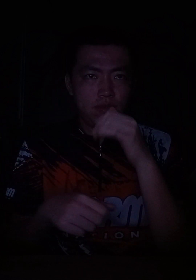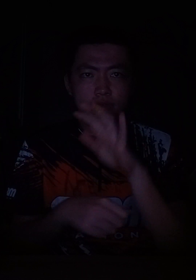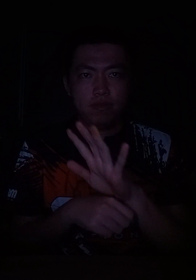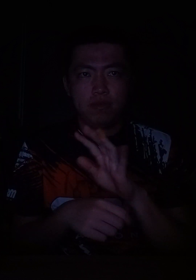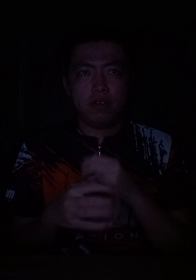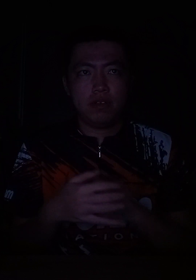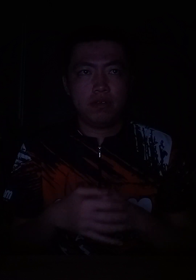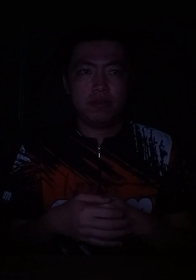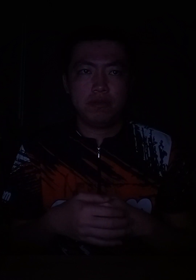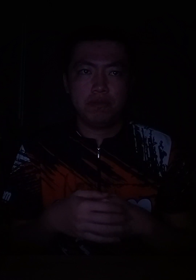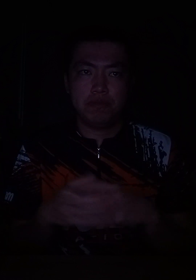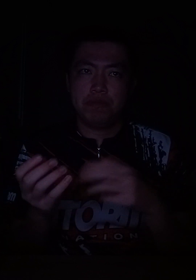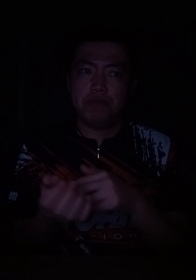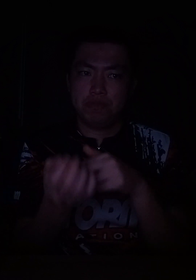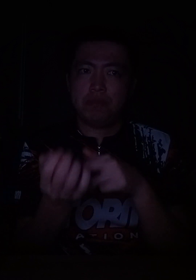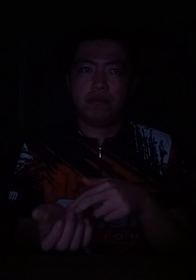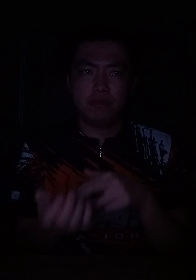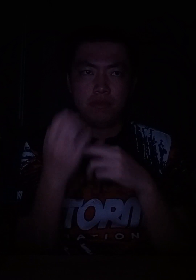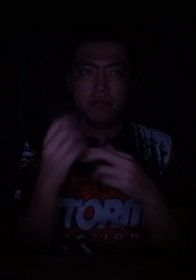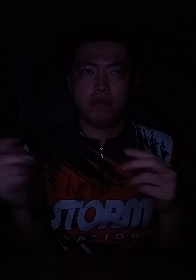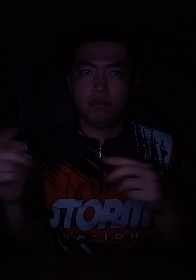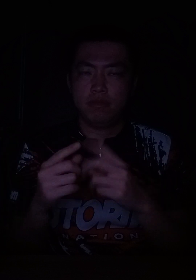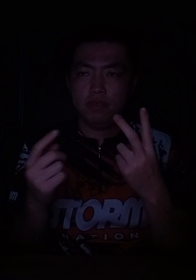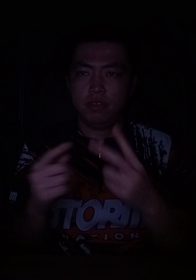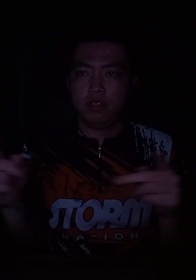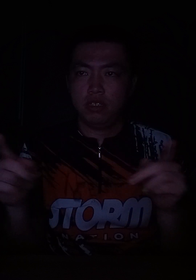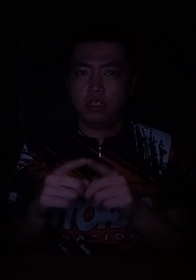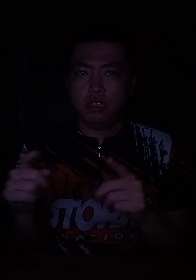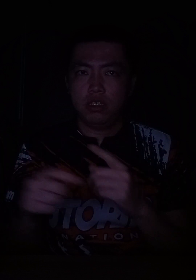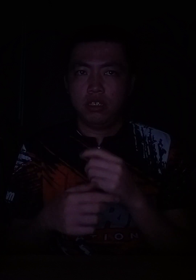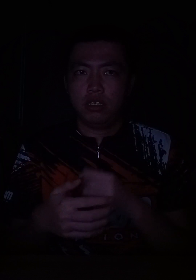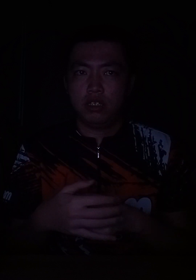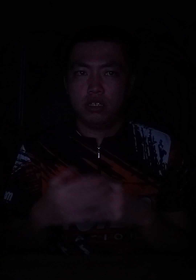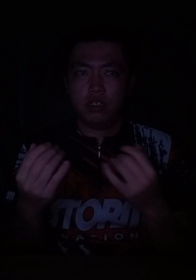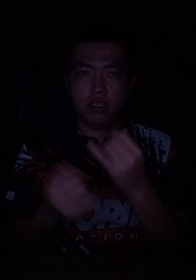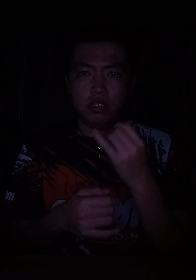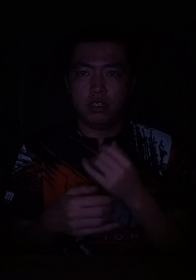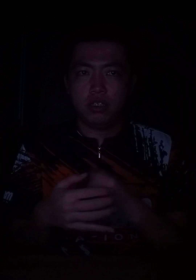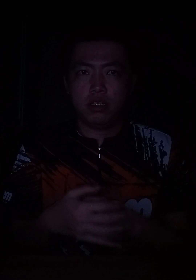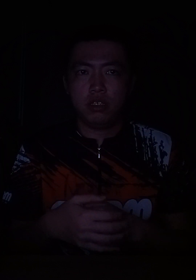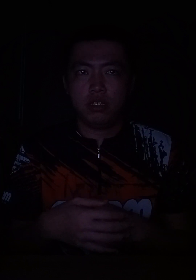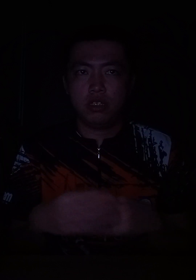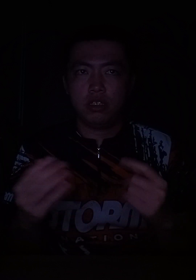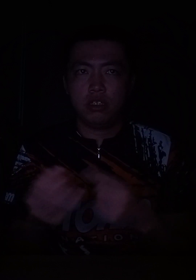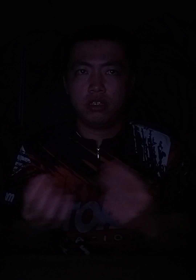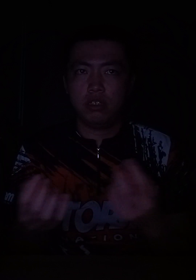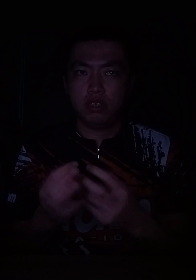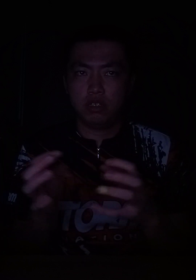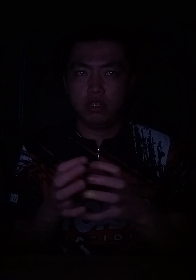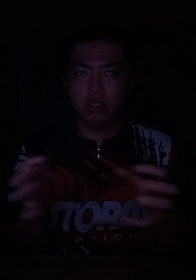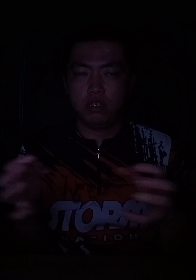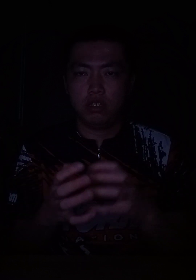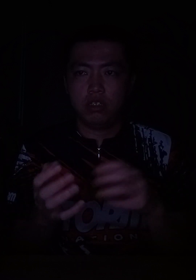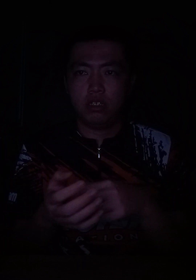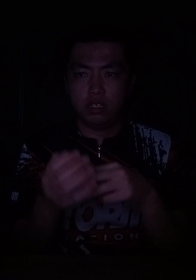발생했습니다. 엘리베이터 점검은 반드시 2명 이상이 해야 하는 게 규정입니다. 정부는 소속 업체를 상대로 중대재해처벌법